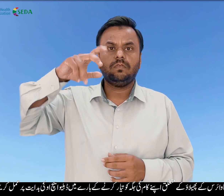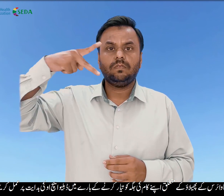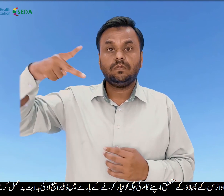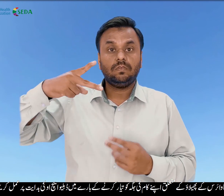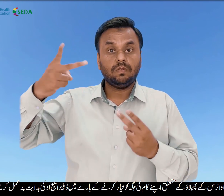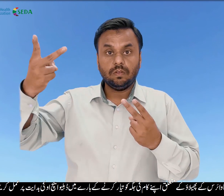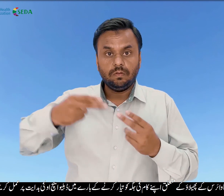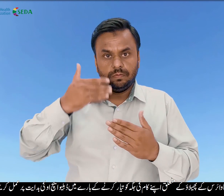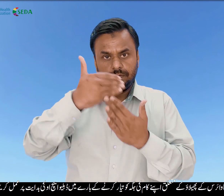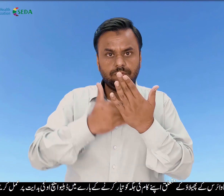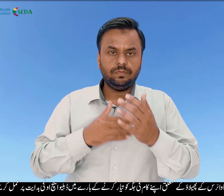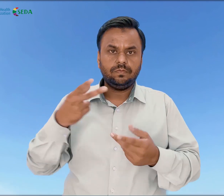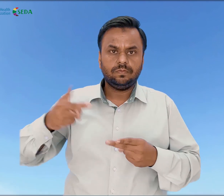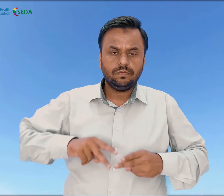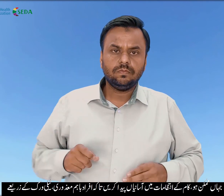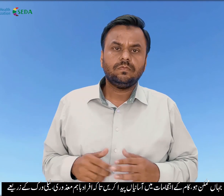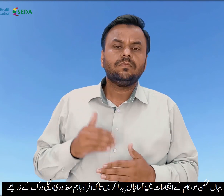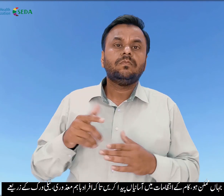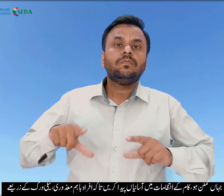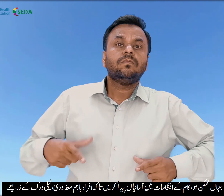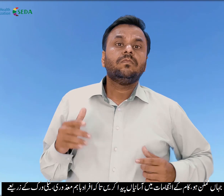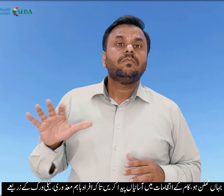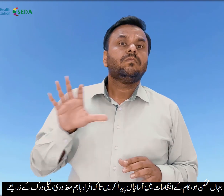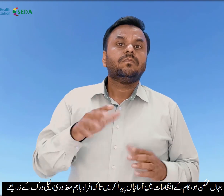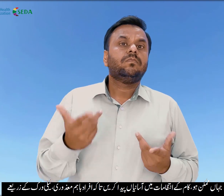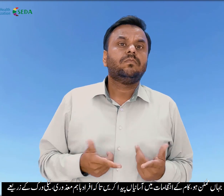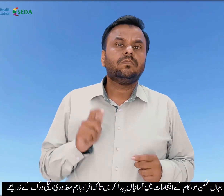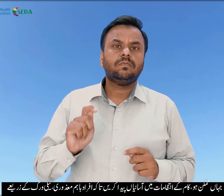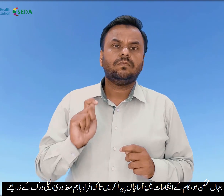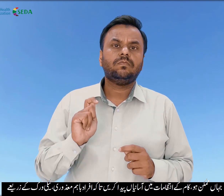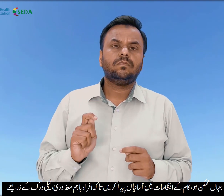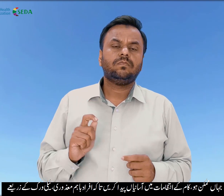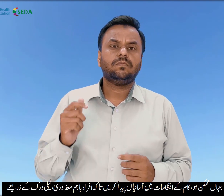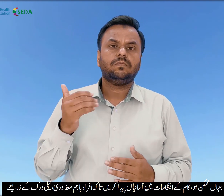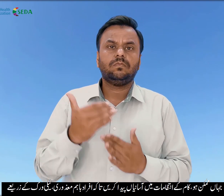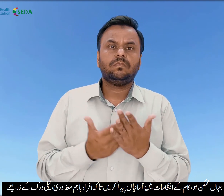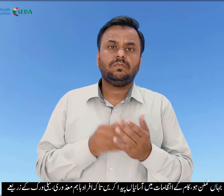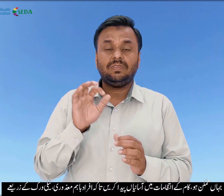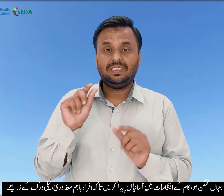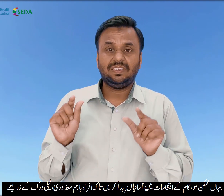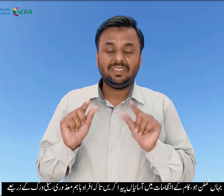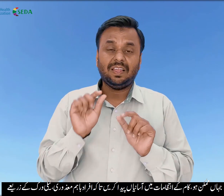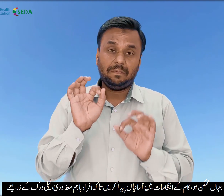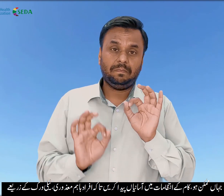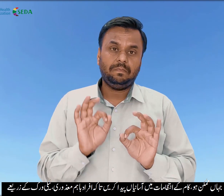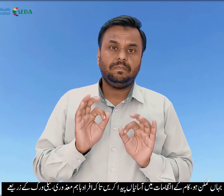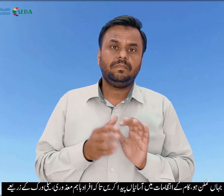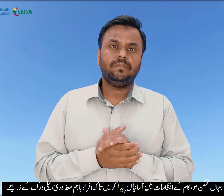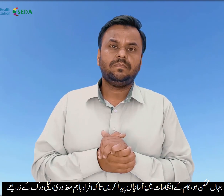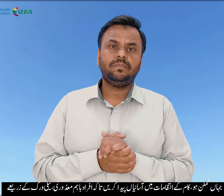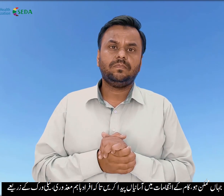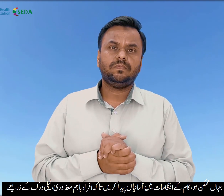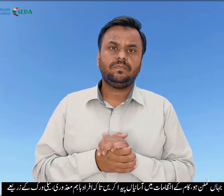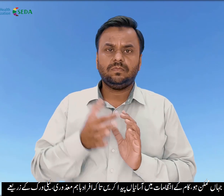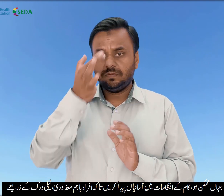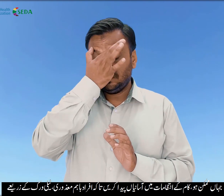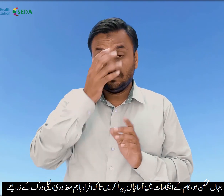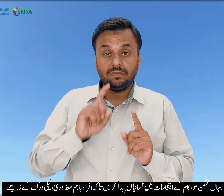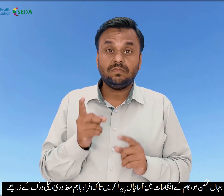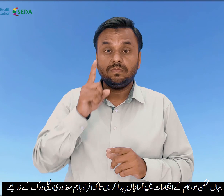عمل کریں۔ جہاں ممکن ہو کام کے انتظامات میں آسانیاں پیدا کریں تاکہ